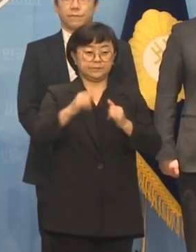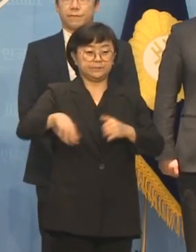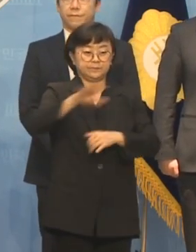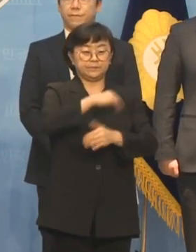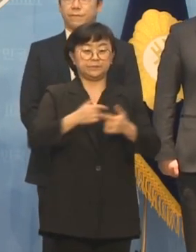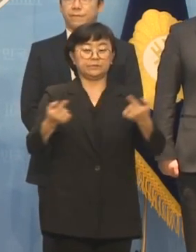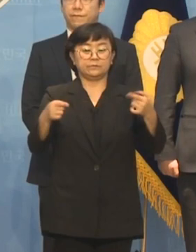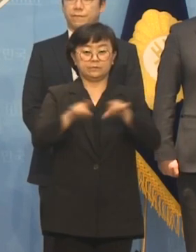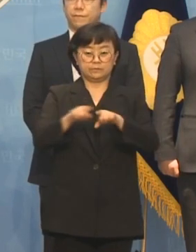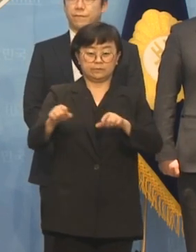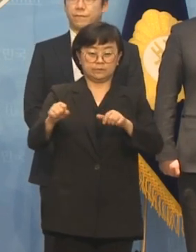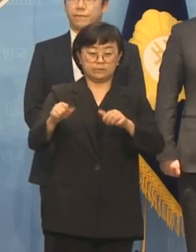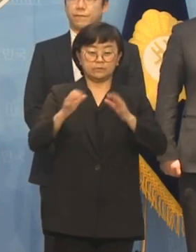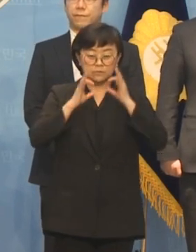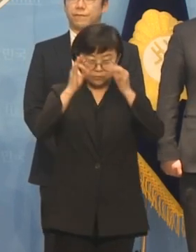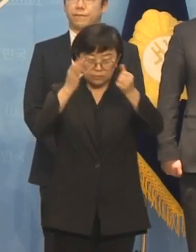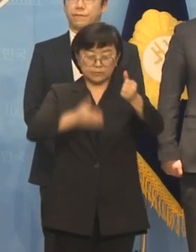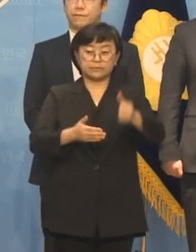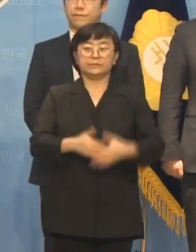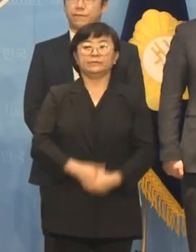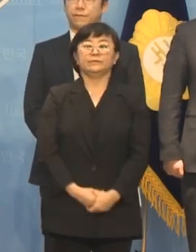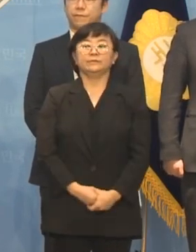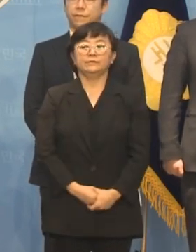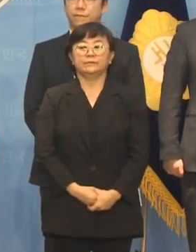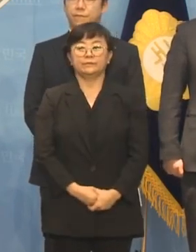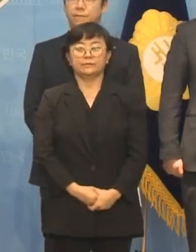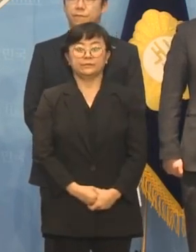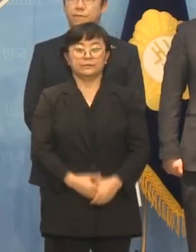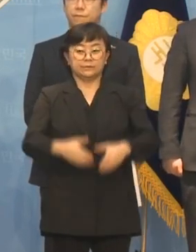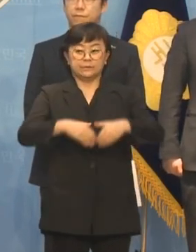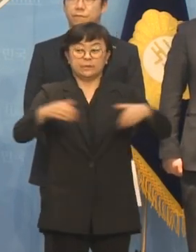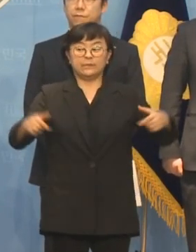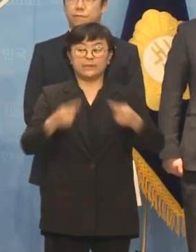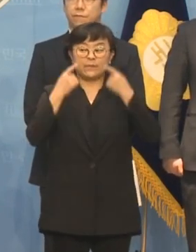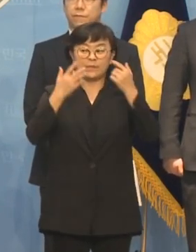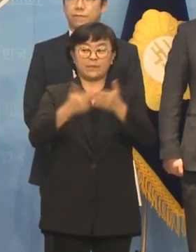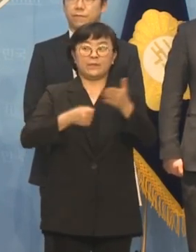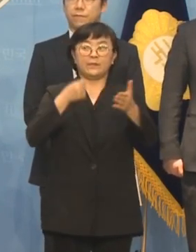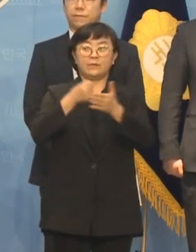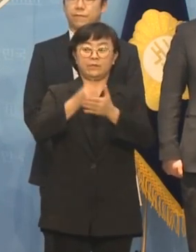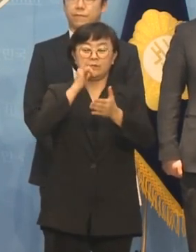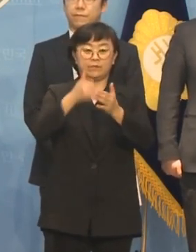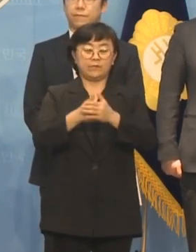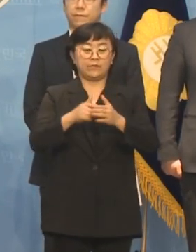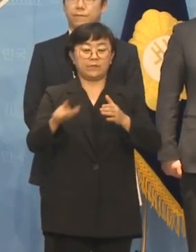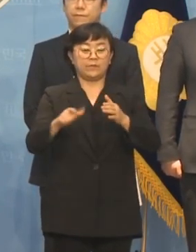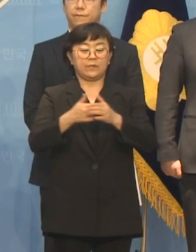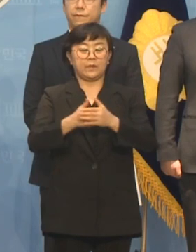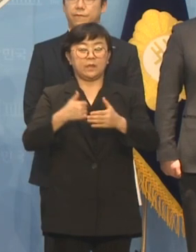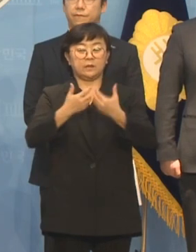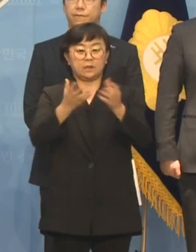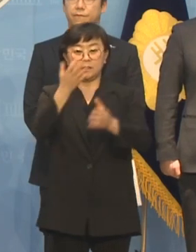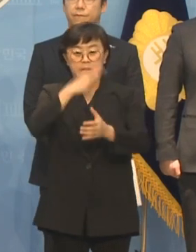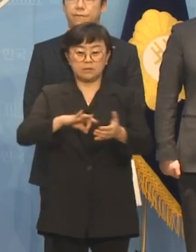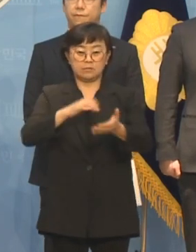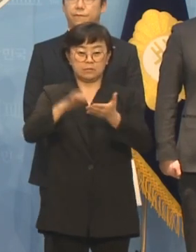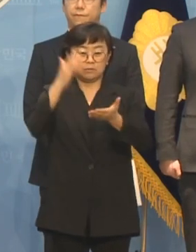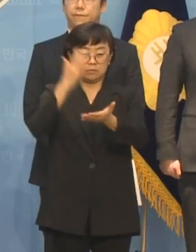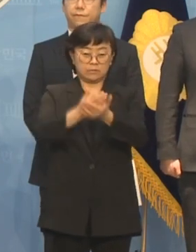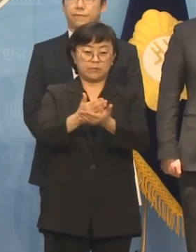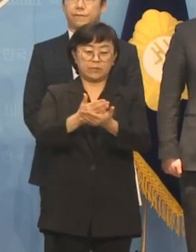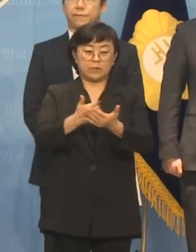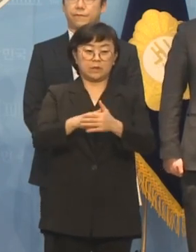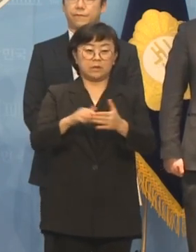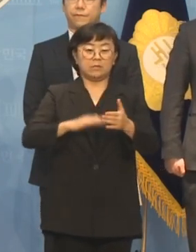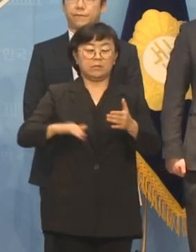함께 힘써주시기를 요청드립니다. 담대하고 명확한 결단으로 일말의 당리당략을 내려두고